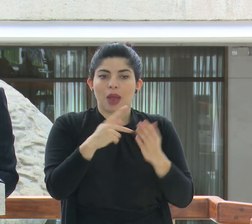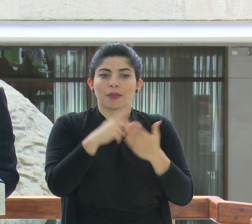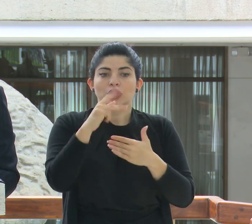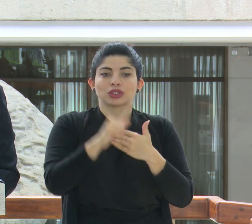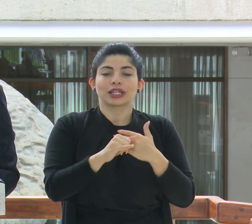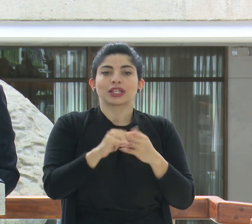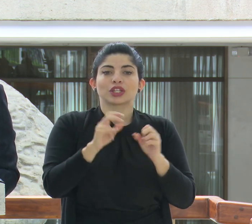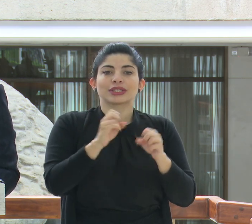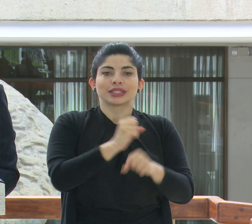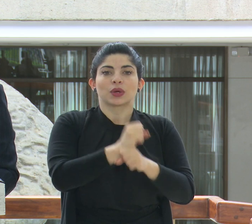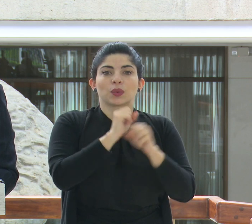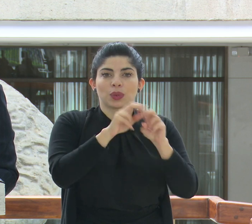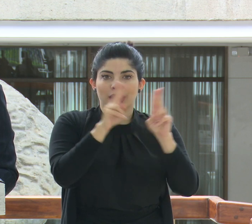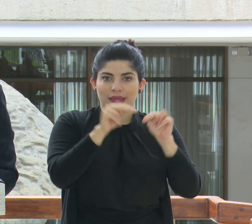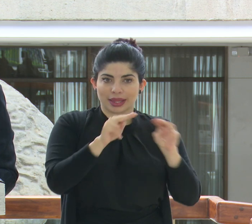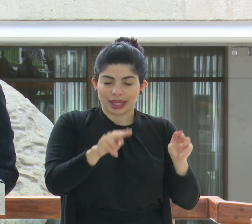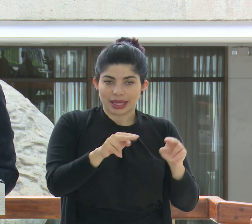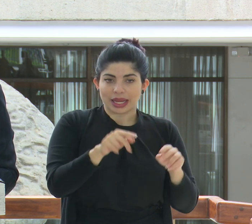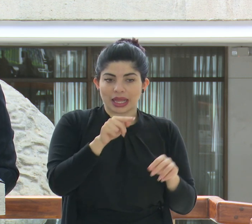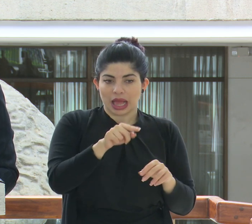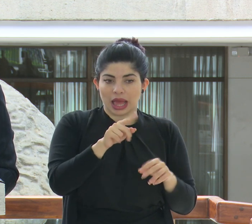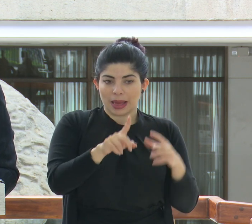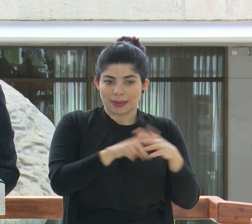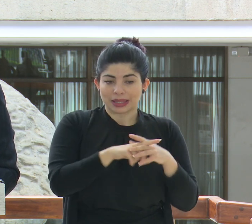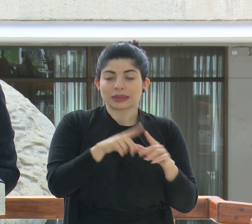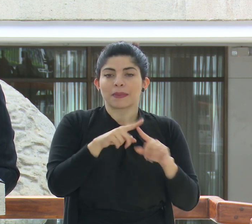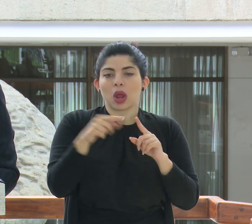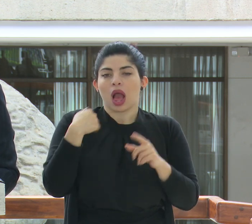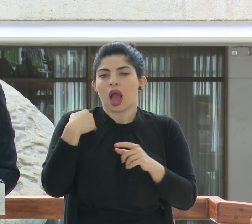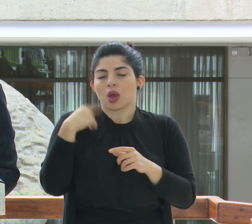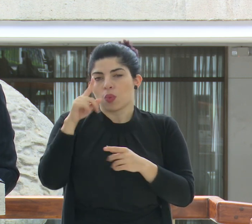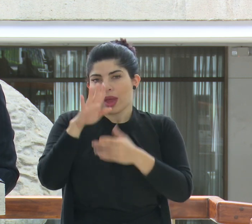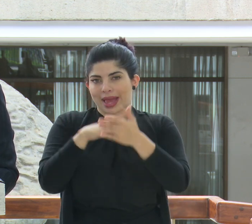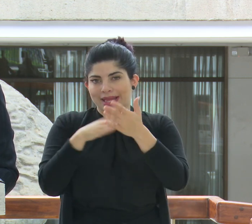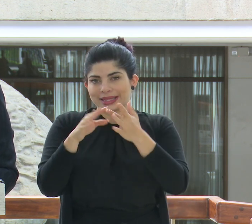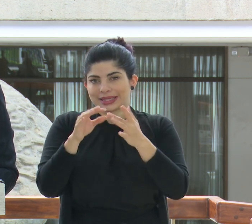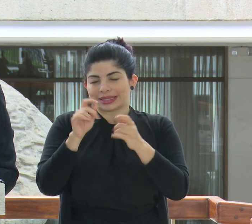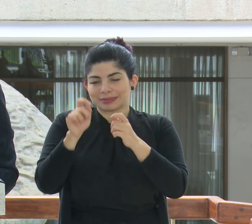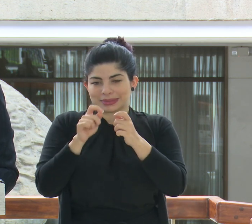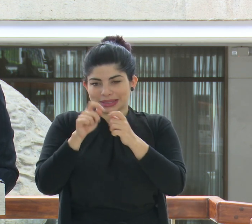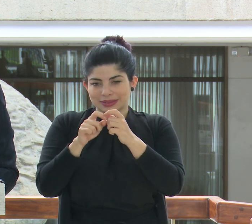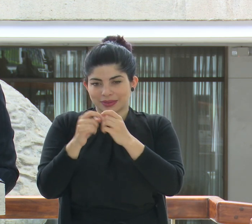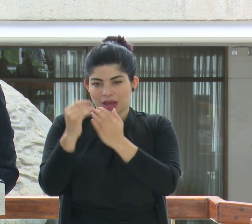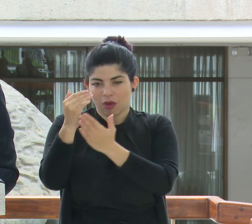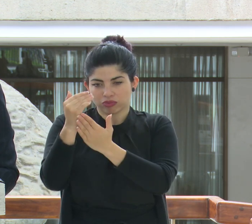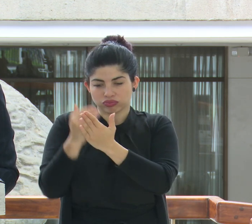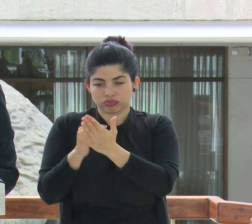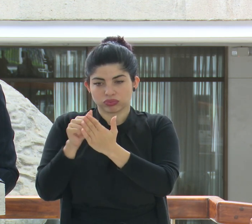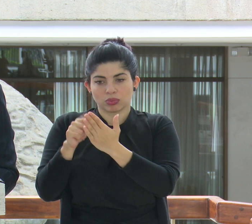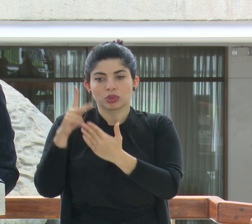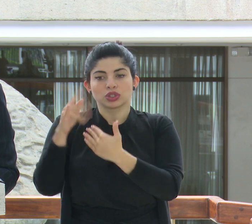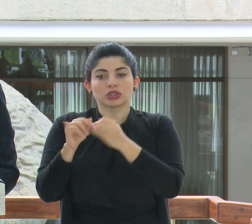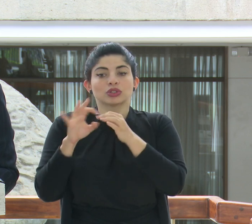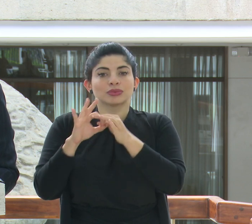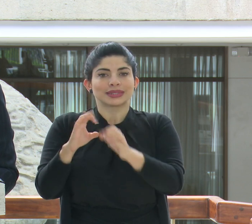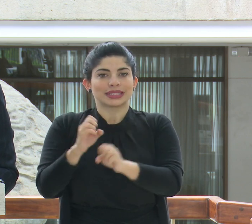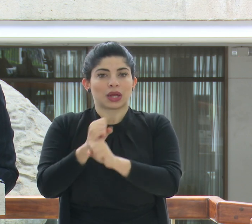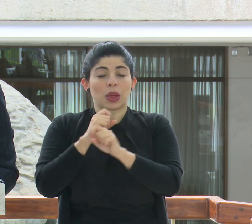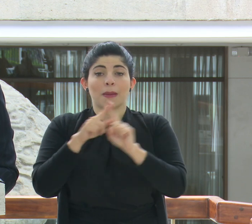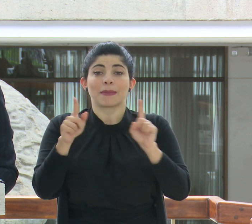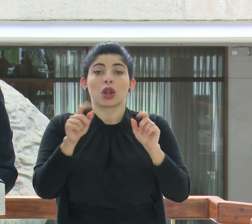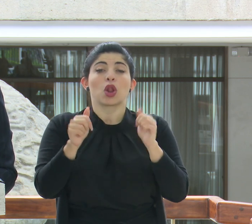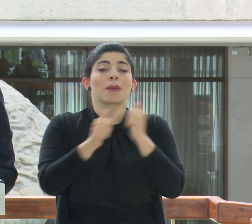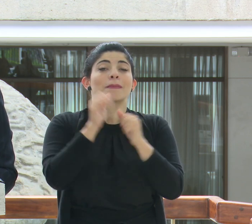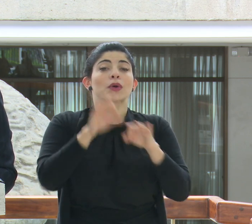de ciberseguridad que está ahí, pero hay una agenda específica de proyectos de seguridad. Pero lo